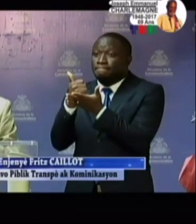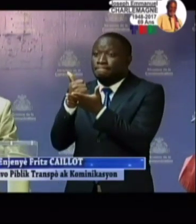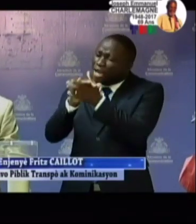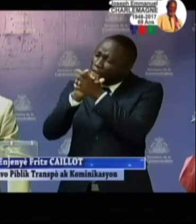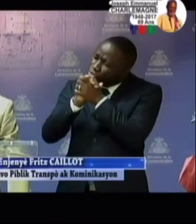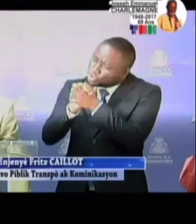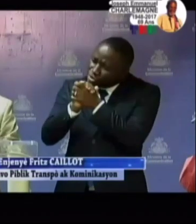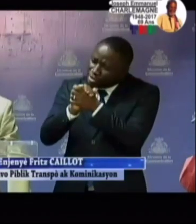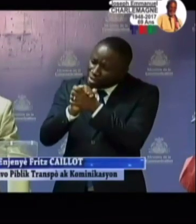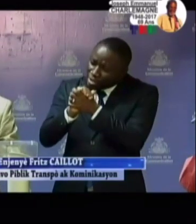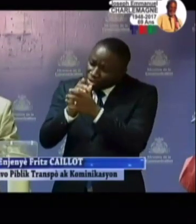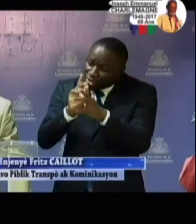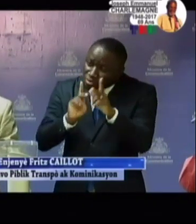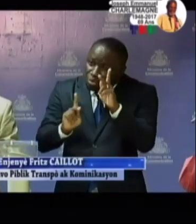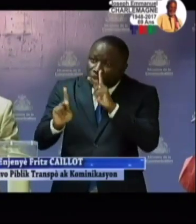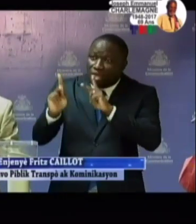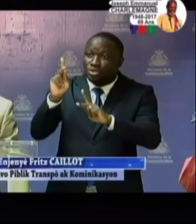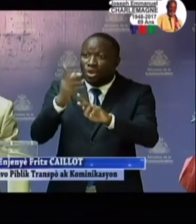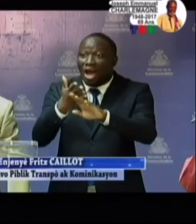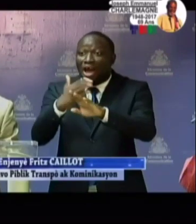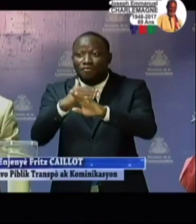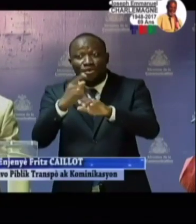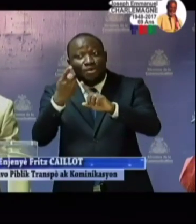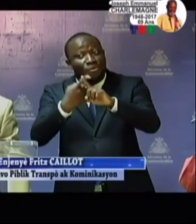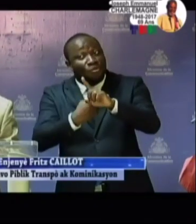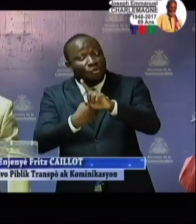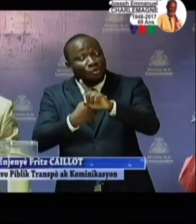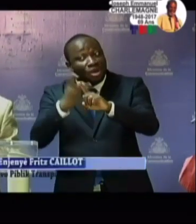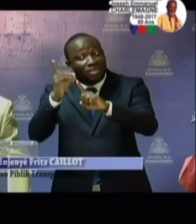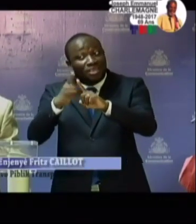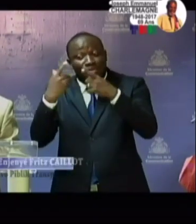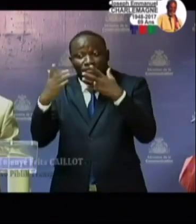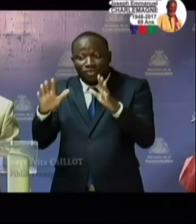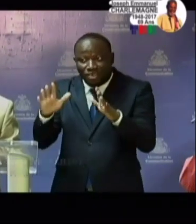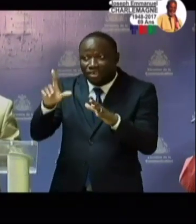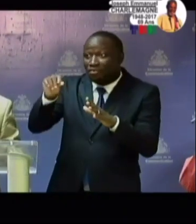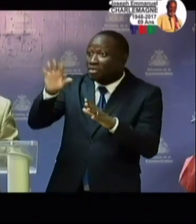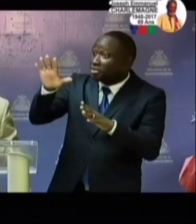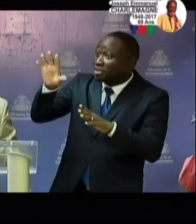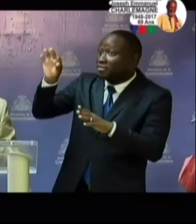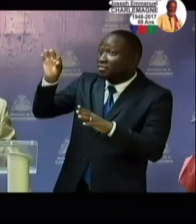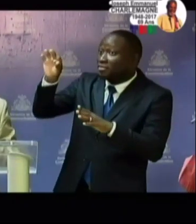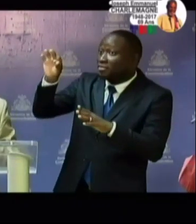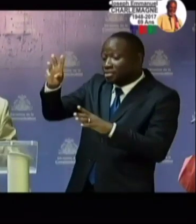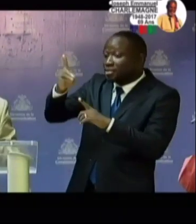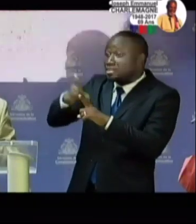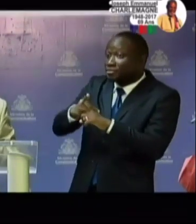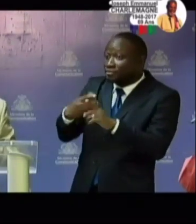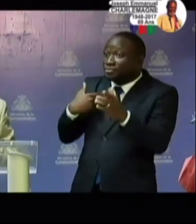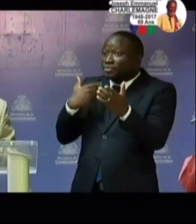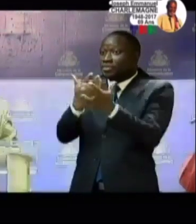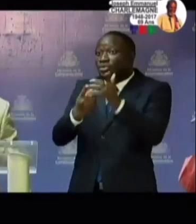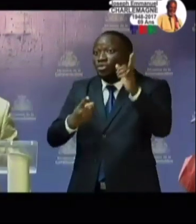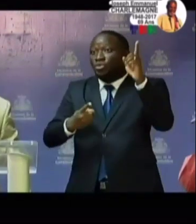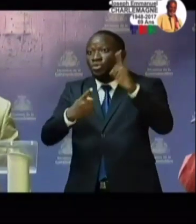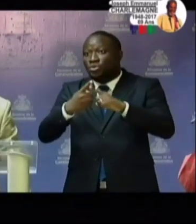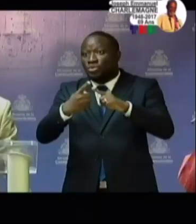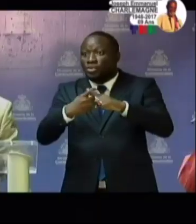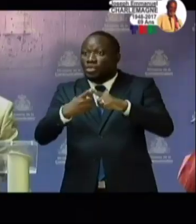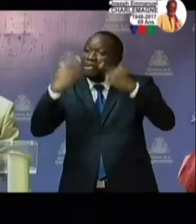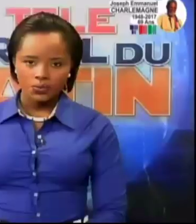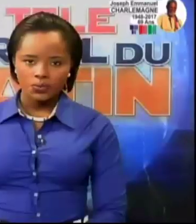m'assurer mon yo avant la fin du mois de décembre 25 26 décembre arriver juste bon Sénégal là m'a